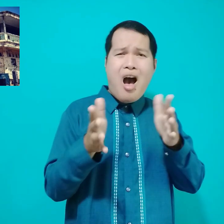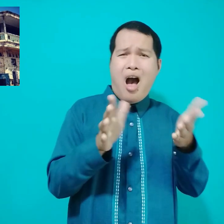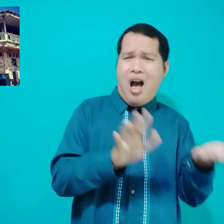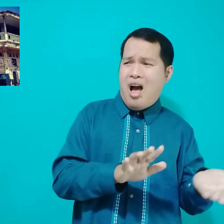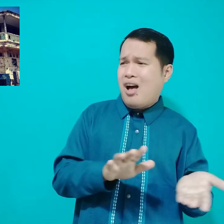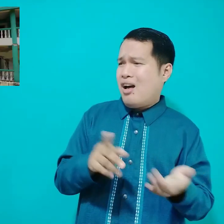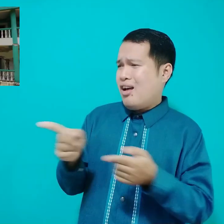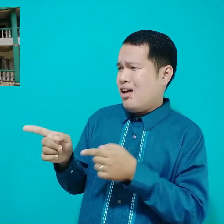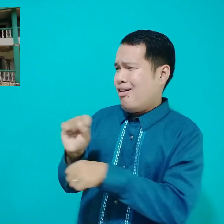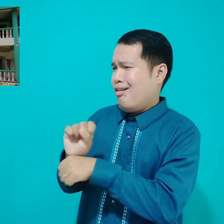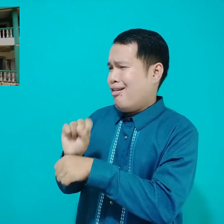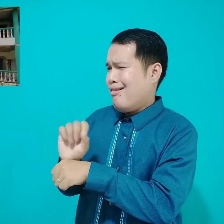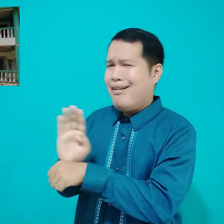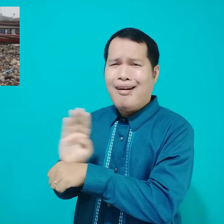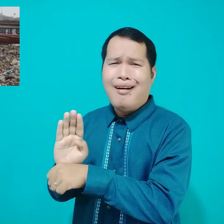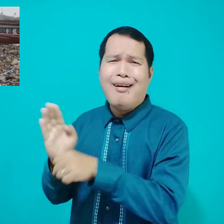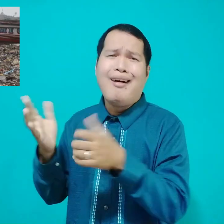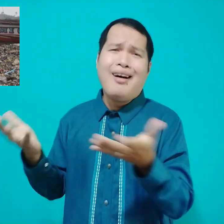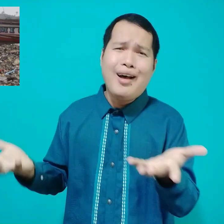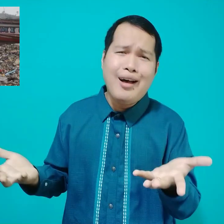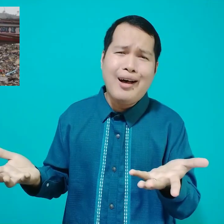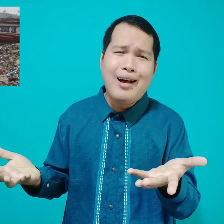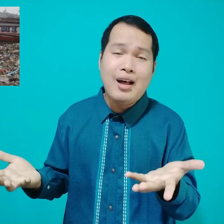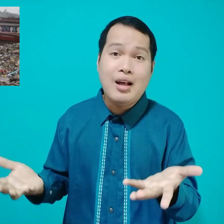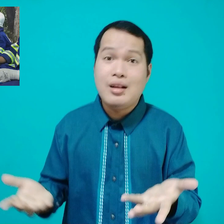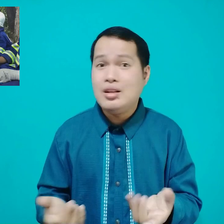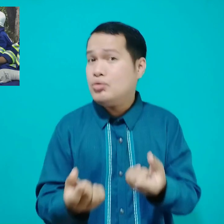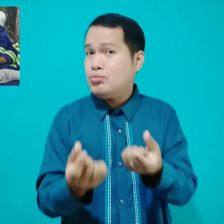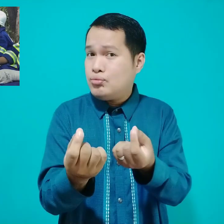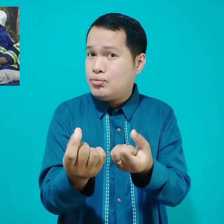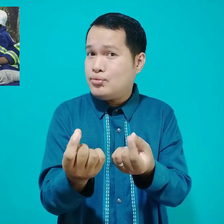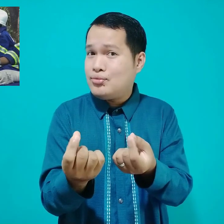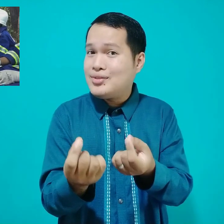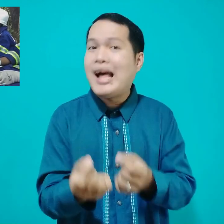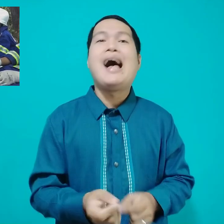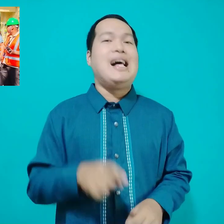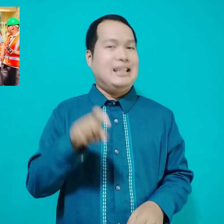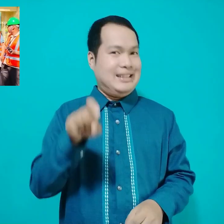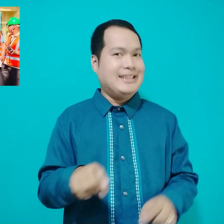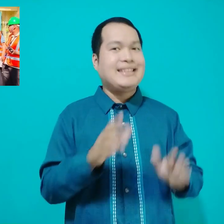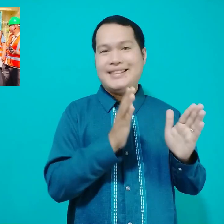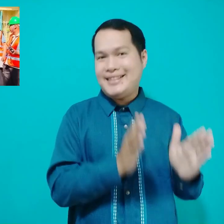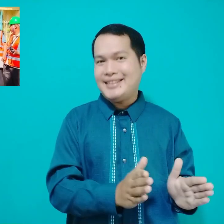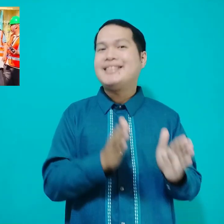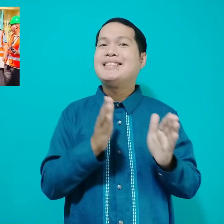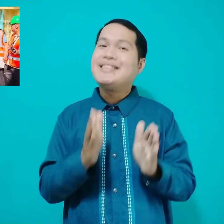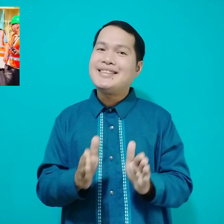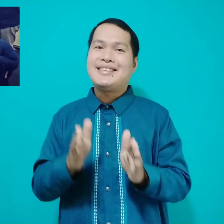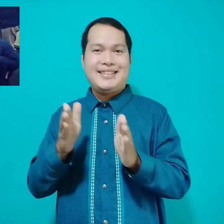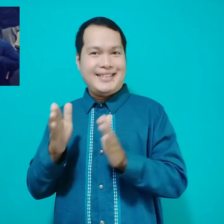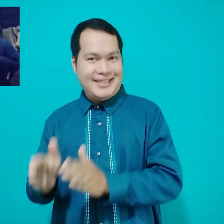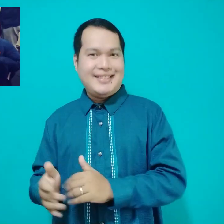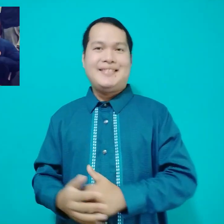Napapahamag ang buhay at kabuhayan Kaya naman kailangan ng